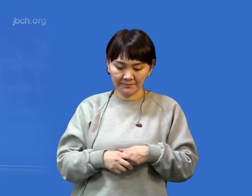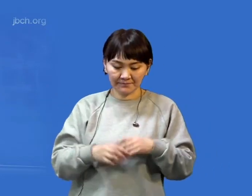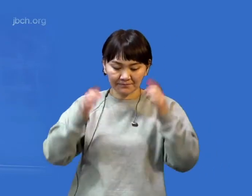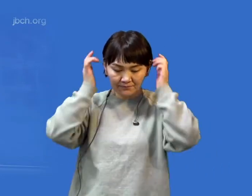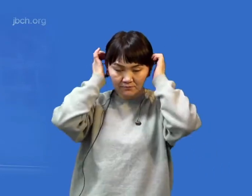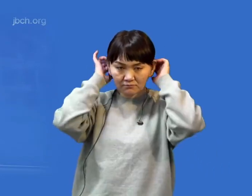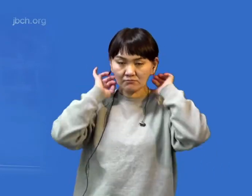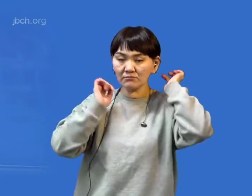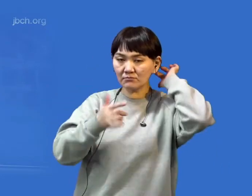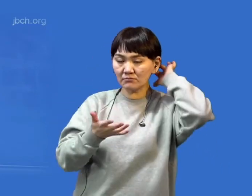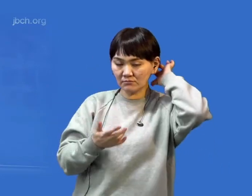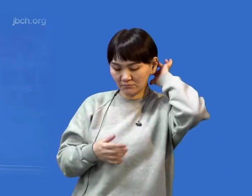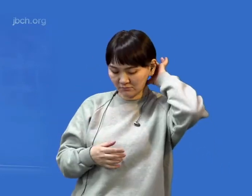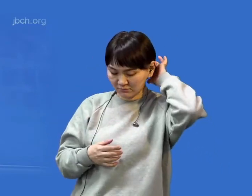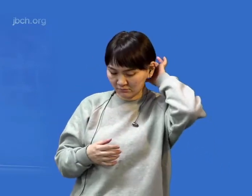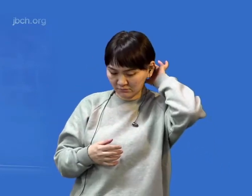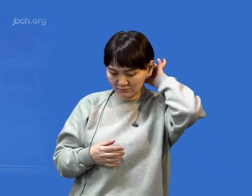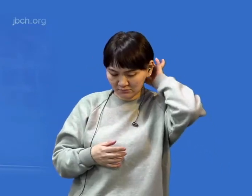Тэгвэл